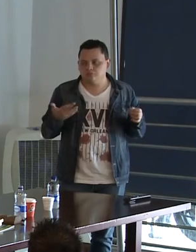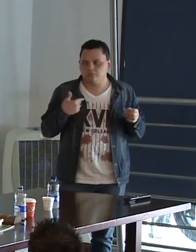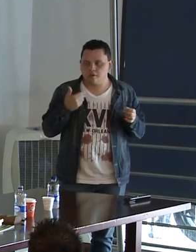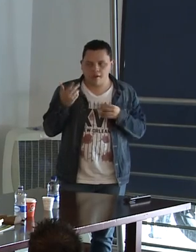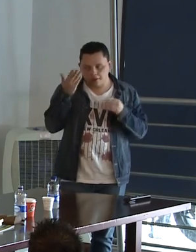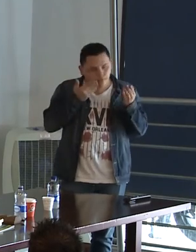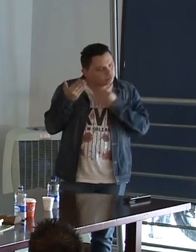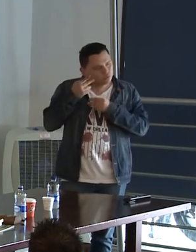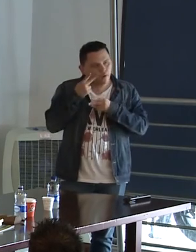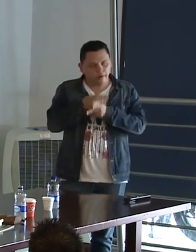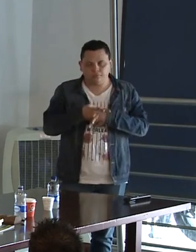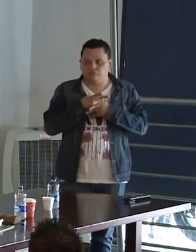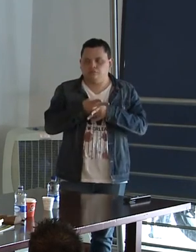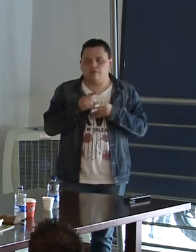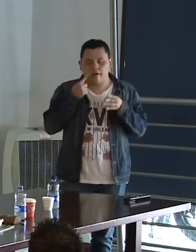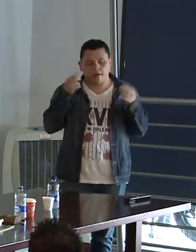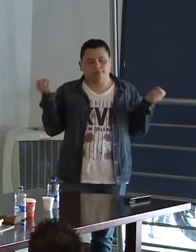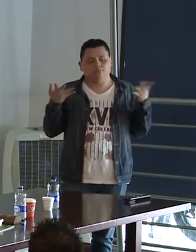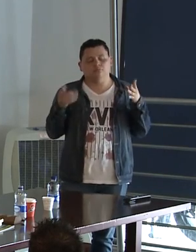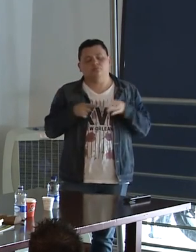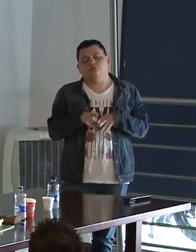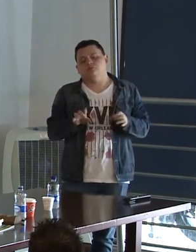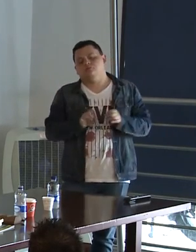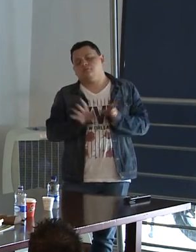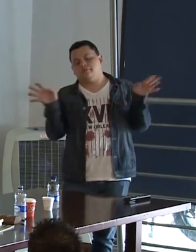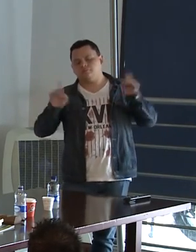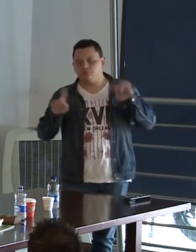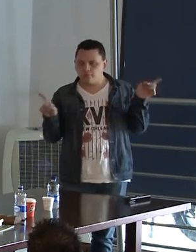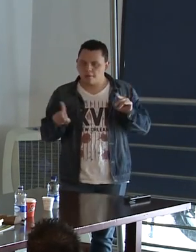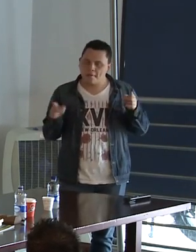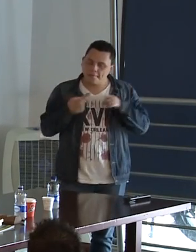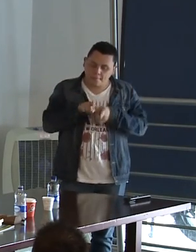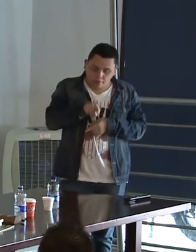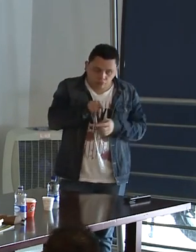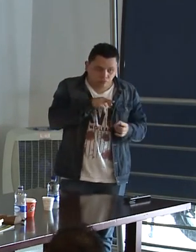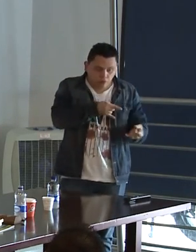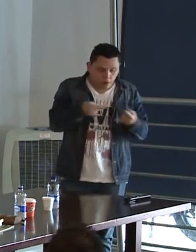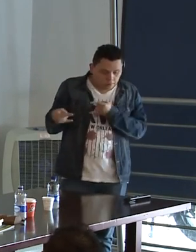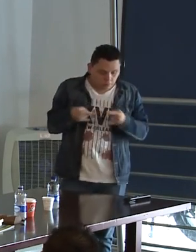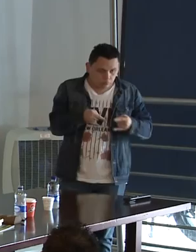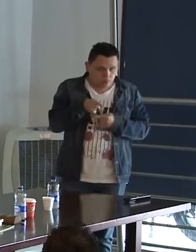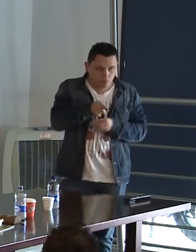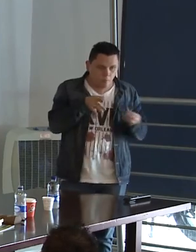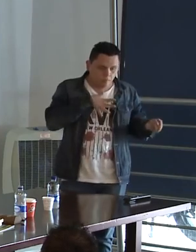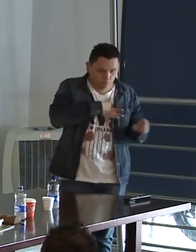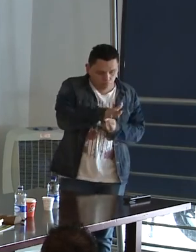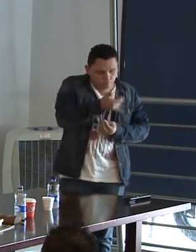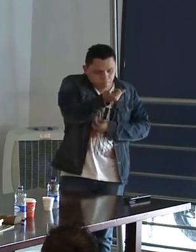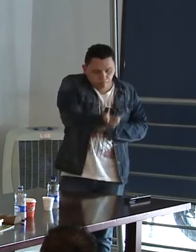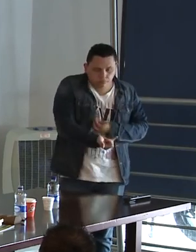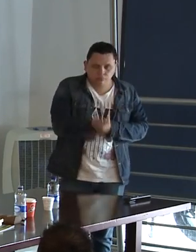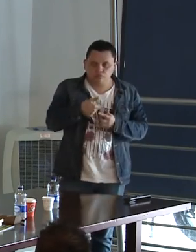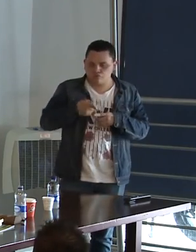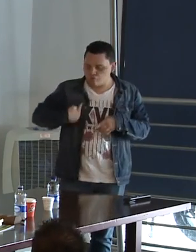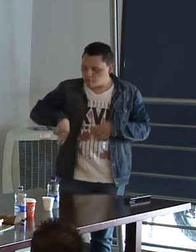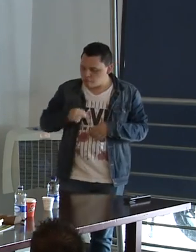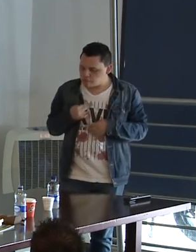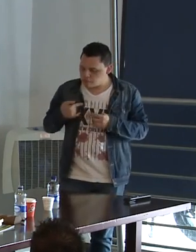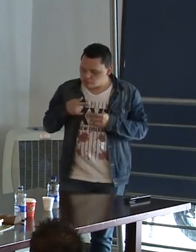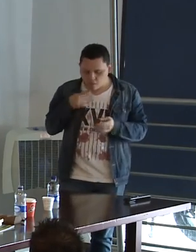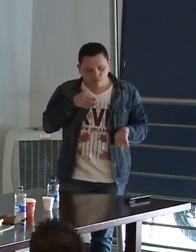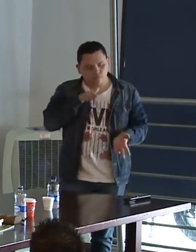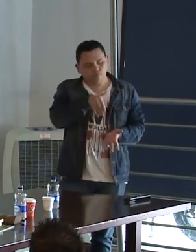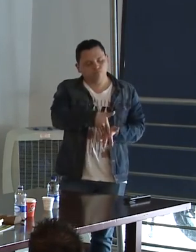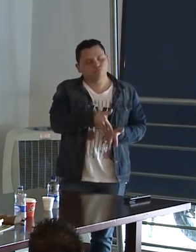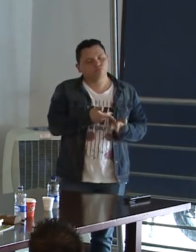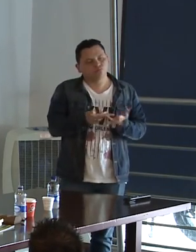análisis cuidadoso, que no es para hacer catastrofismo ni nada, sino para que dentro de las tendencias y los conflictos nosotros nos ubiquemos